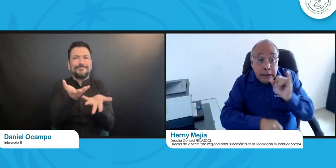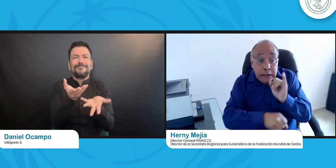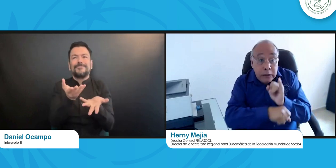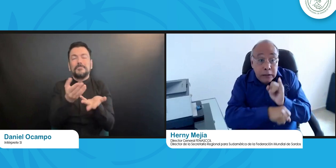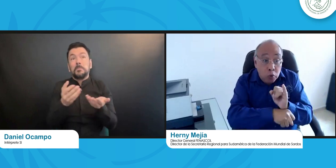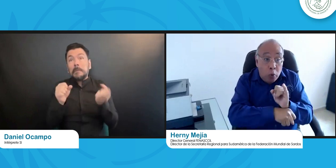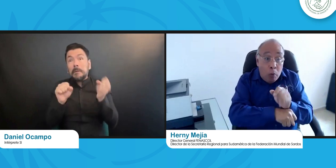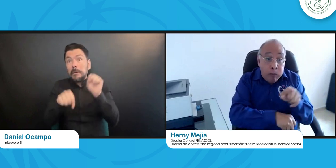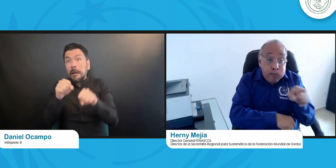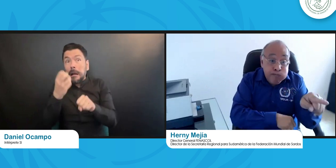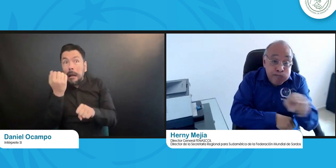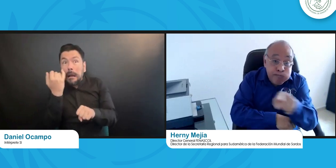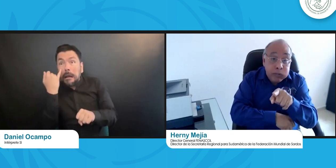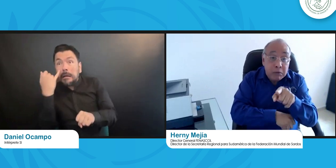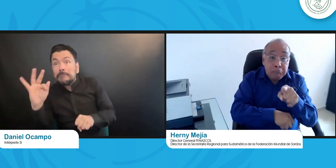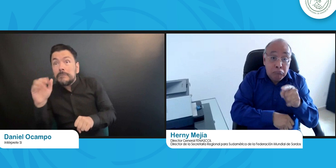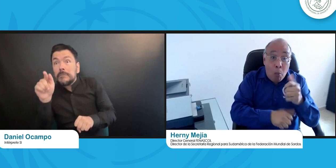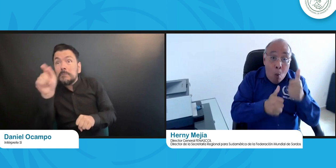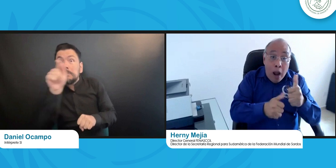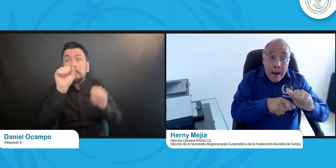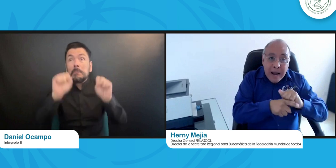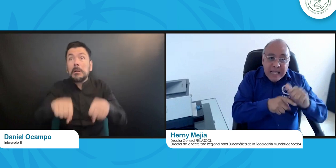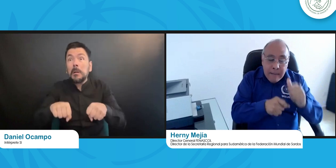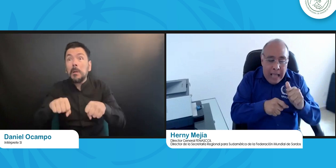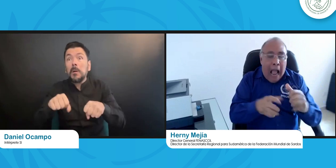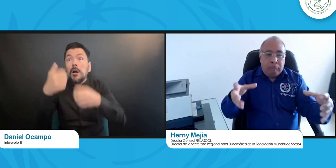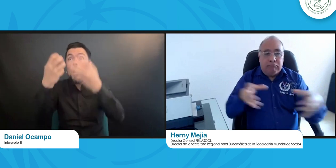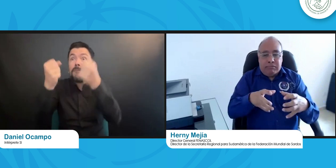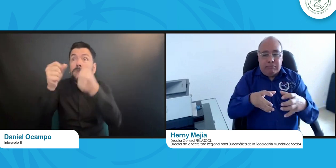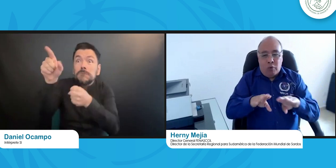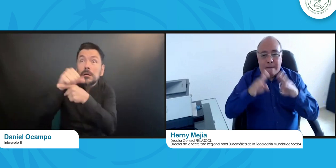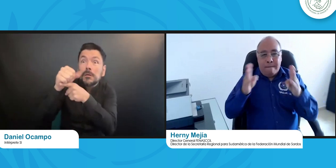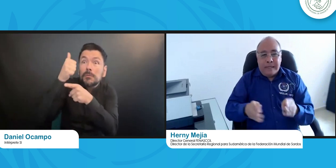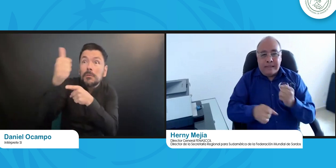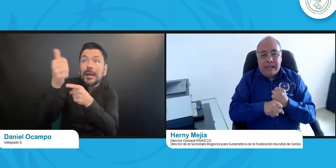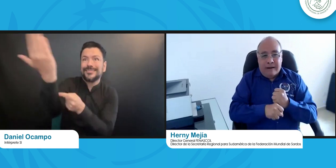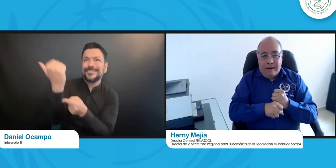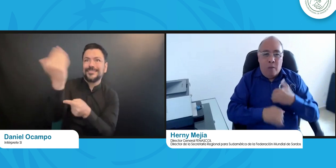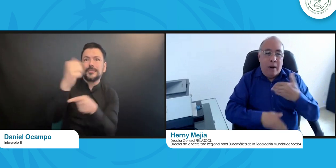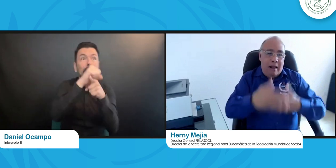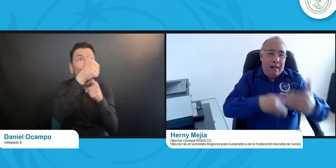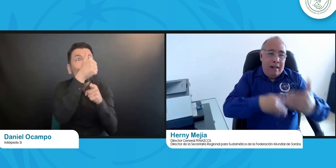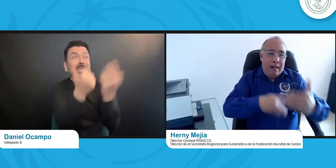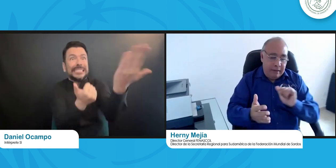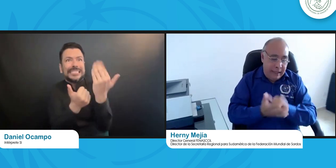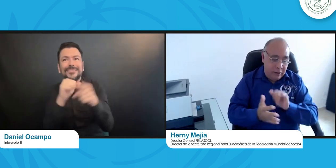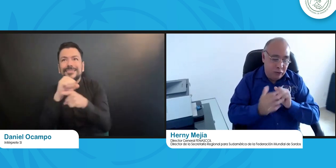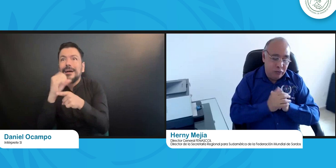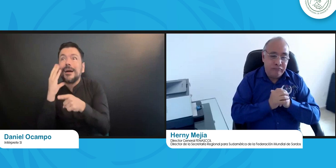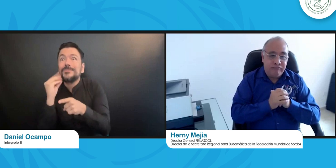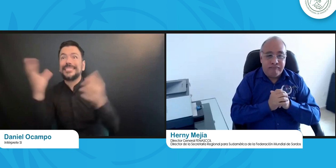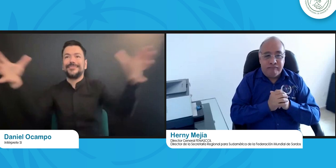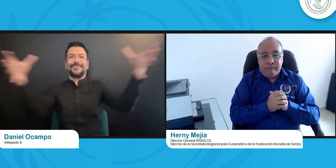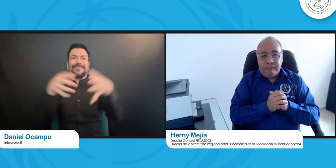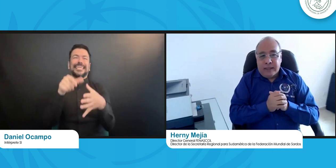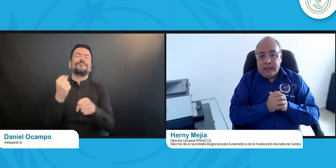experiencias positivas y buenas prácticas, y si de pronto podemos ver en nuestros territorios instituciones que tienen